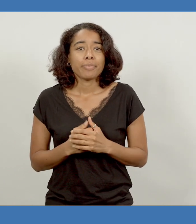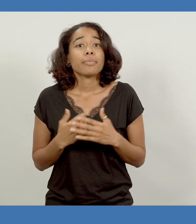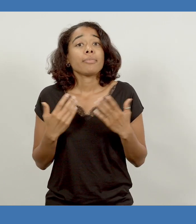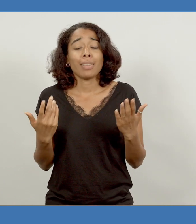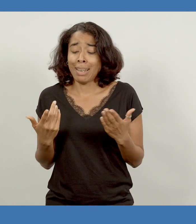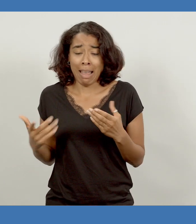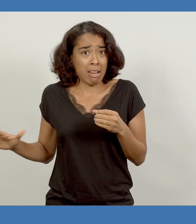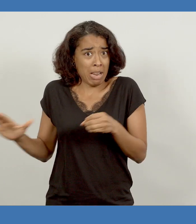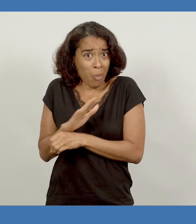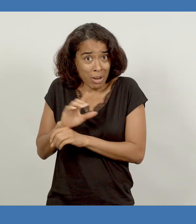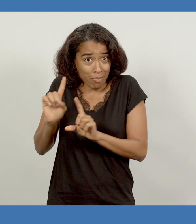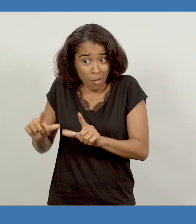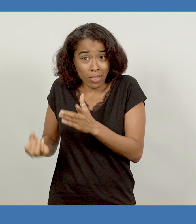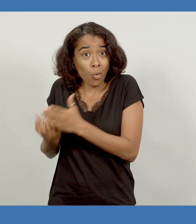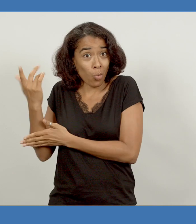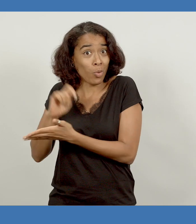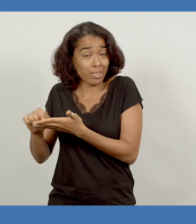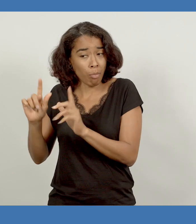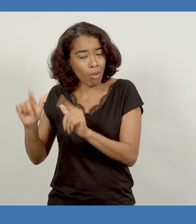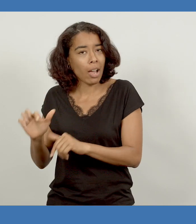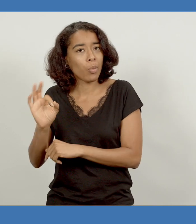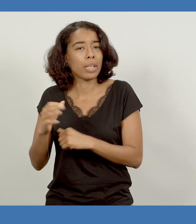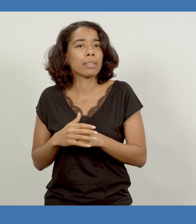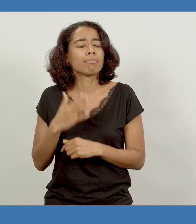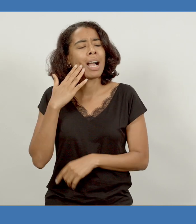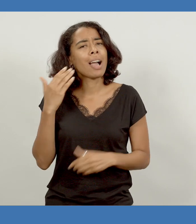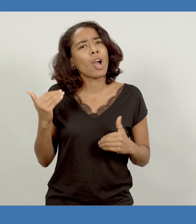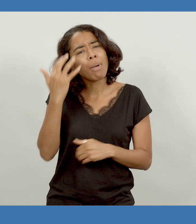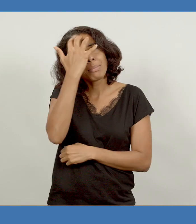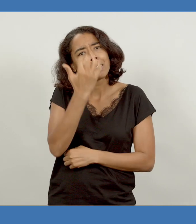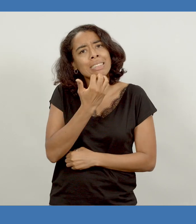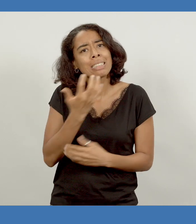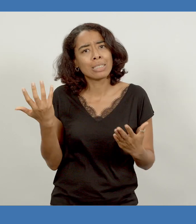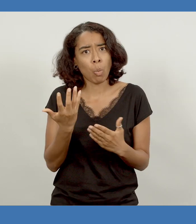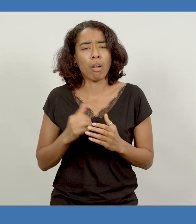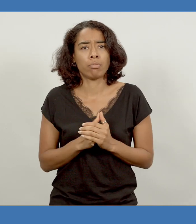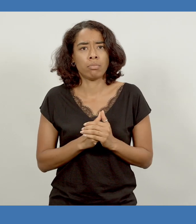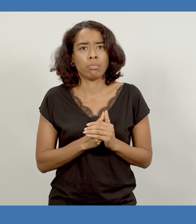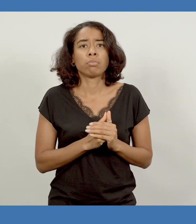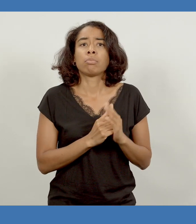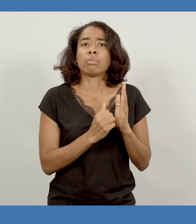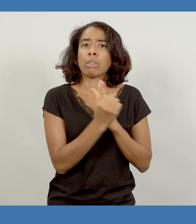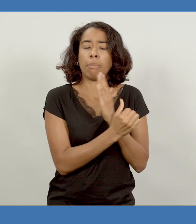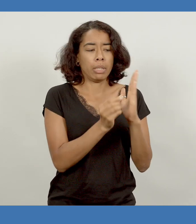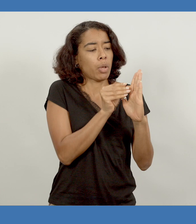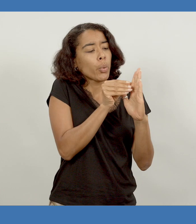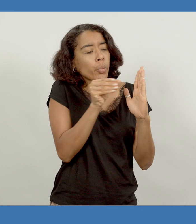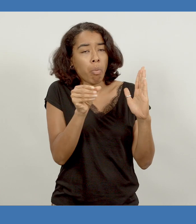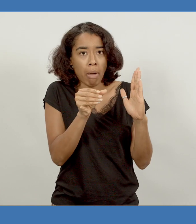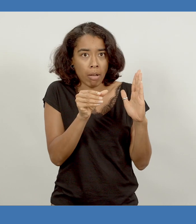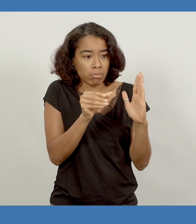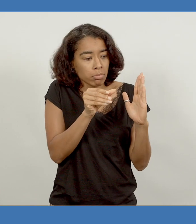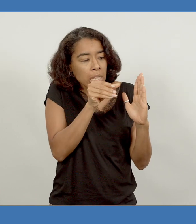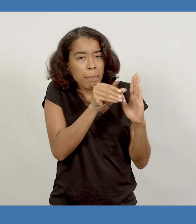et il l'est pleinement dans le Nouveau Testament. Là où c'est plus dramatique, c'est que certaines sections de nos Bibles nous